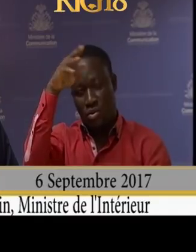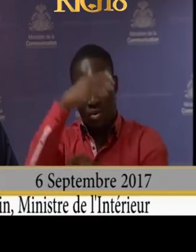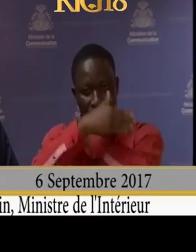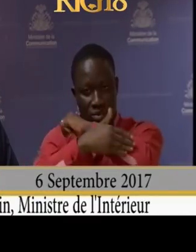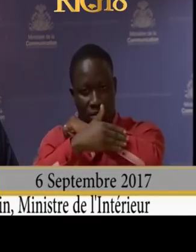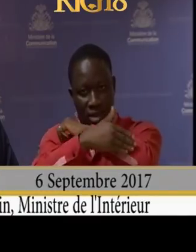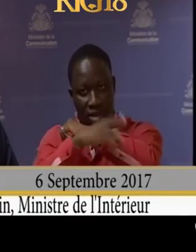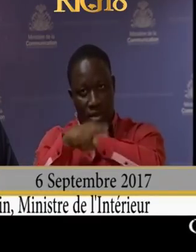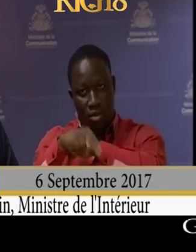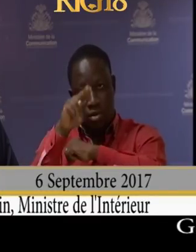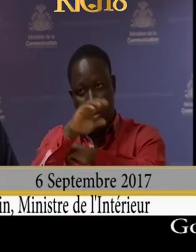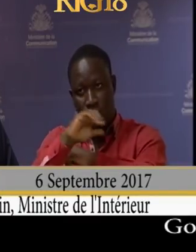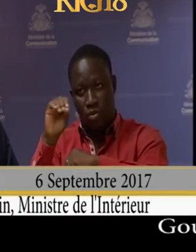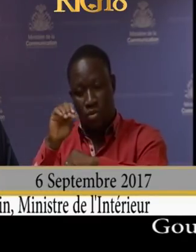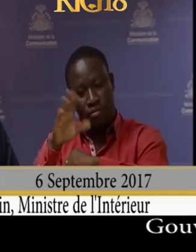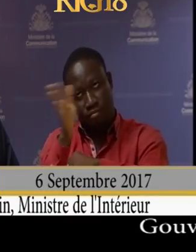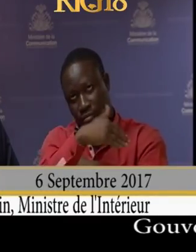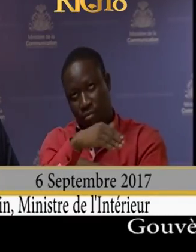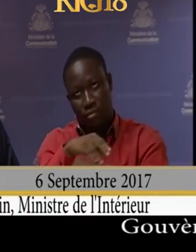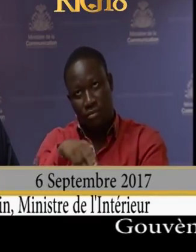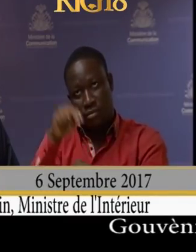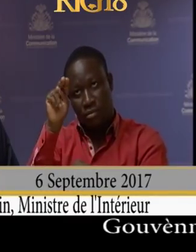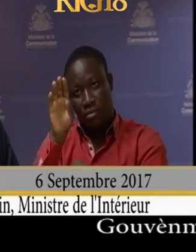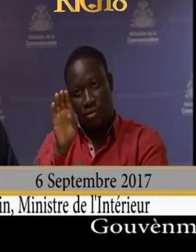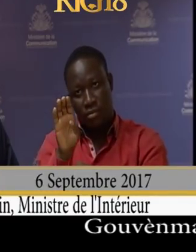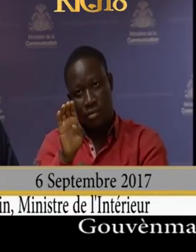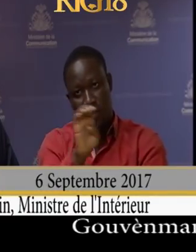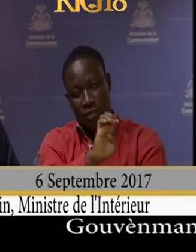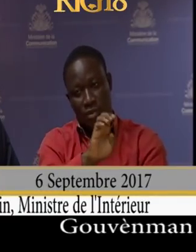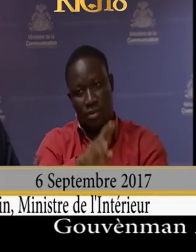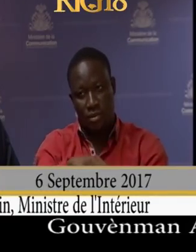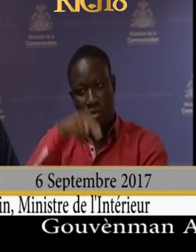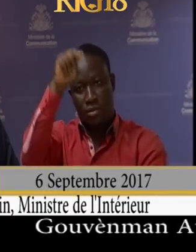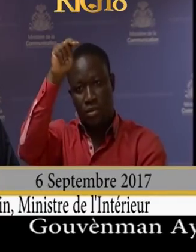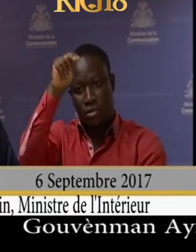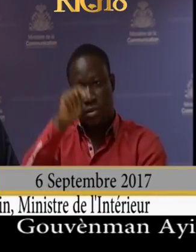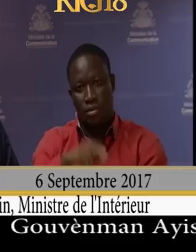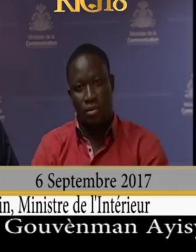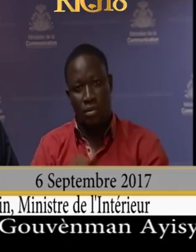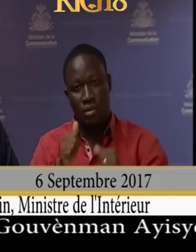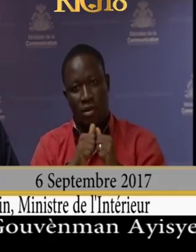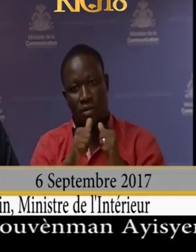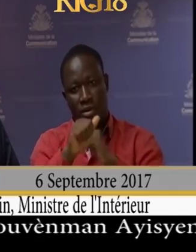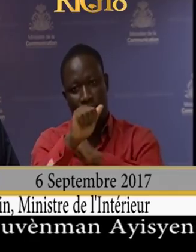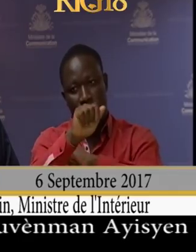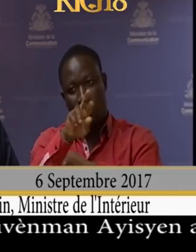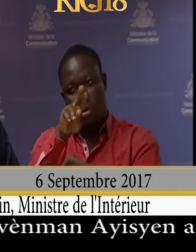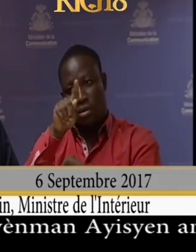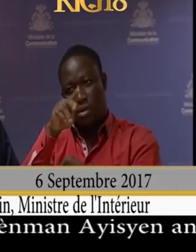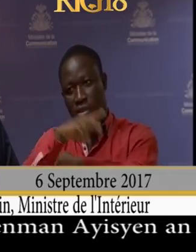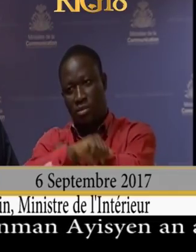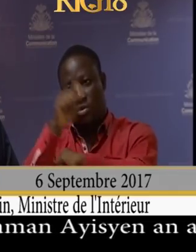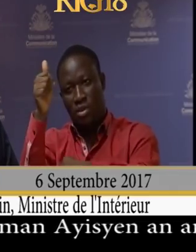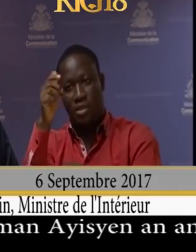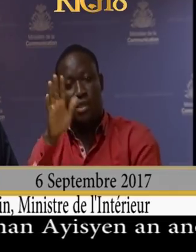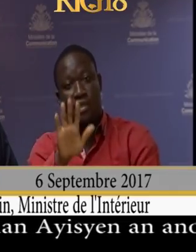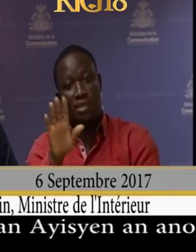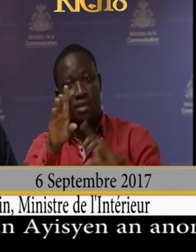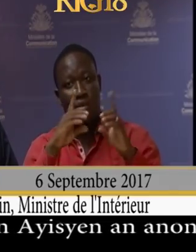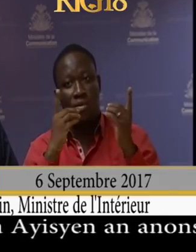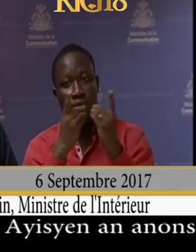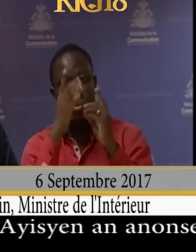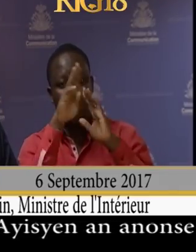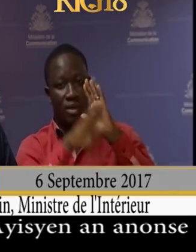de nord-est, Fort Liberté, nord-ouest avec la Tibonite. C'est 5 départements sa